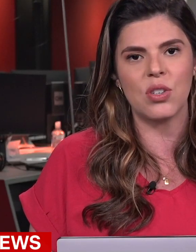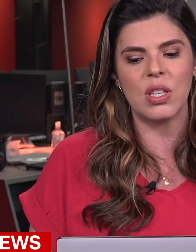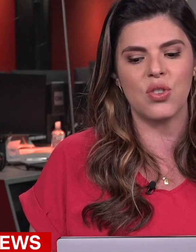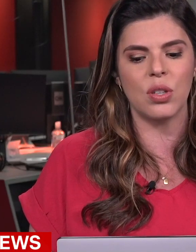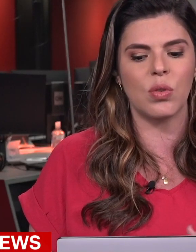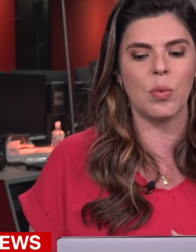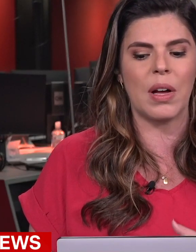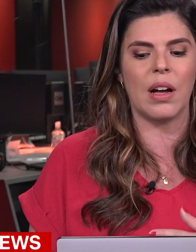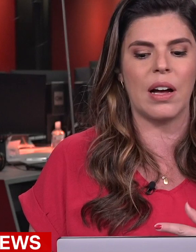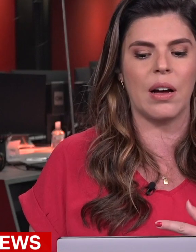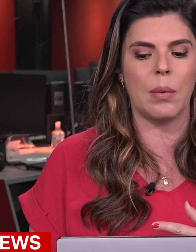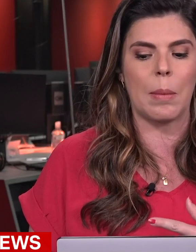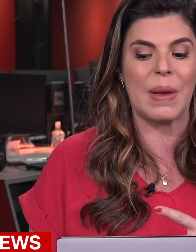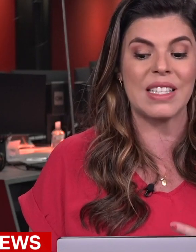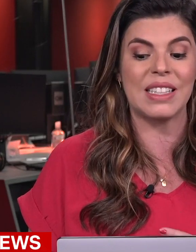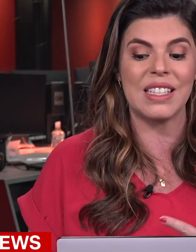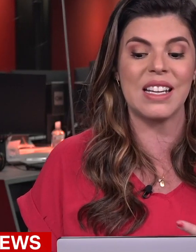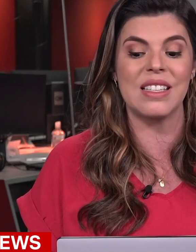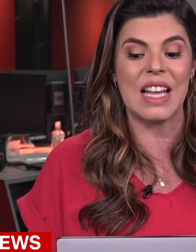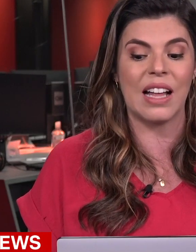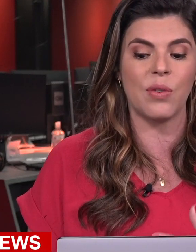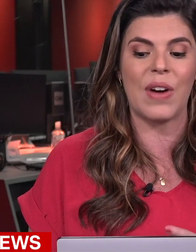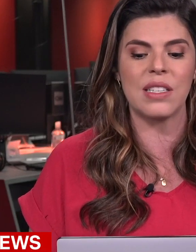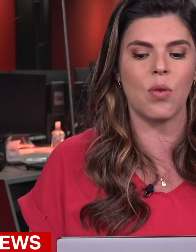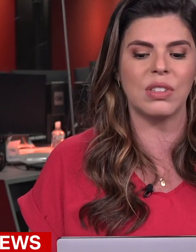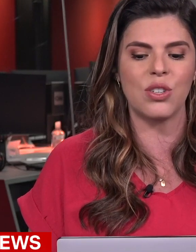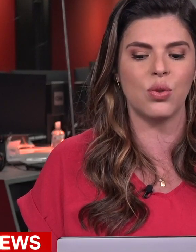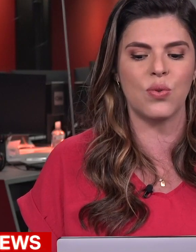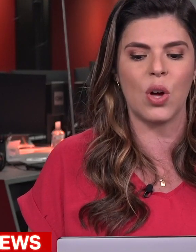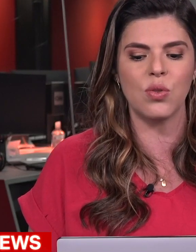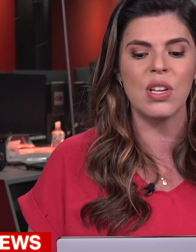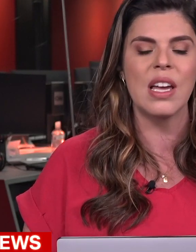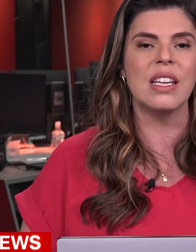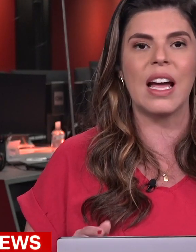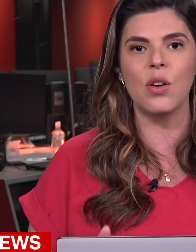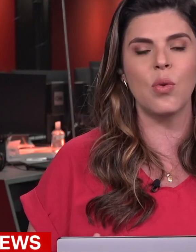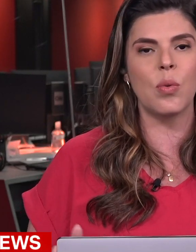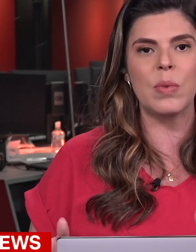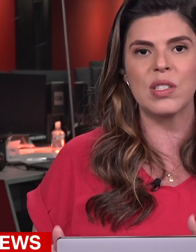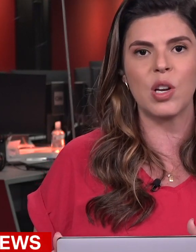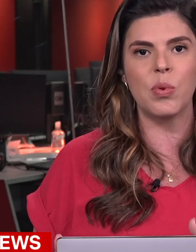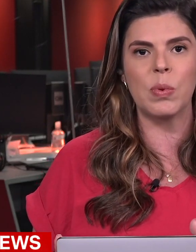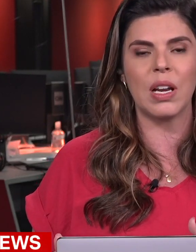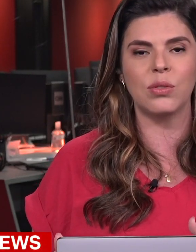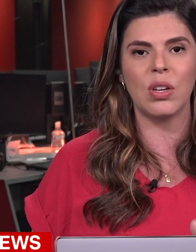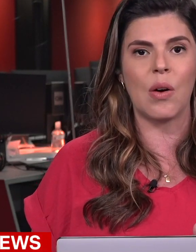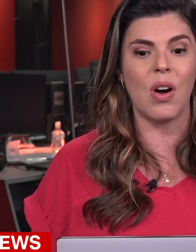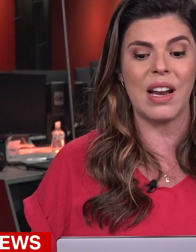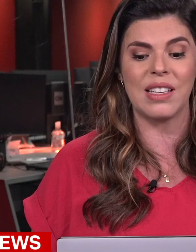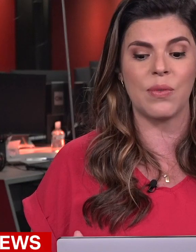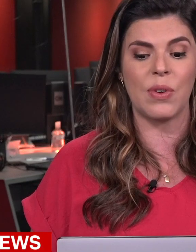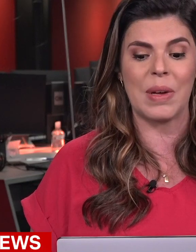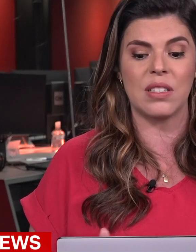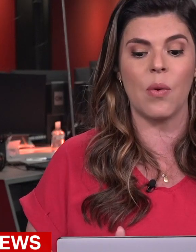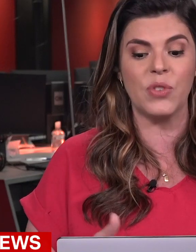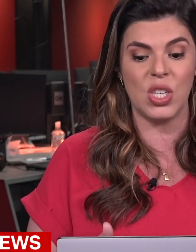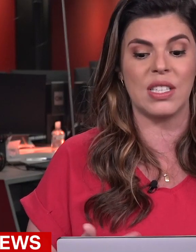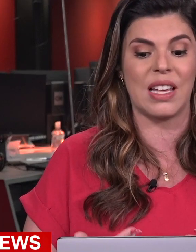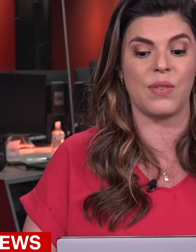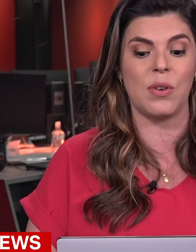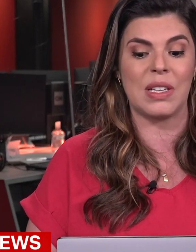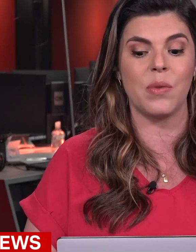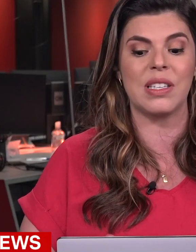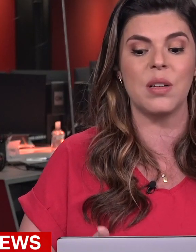referência ao fato do presidente ter dito que uma empresa terceirizada faz a contagem dos votos E aí o Ministério Público eleitoral olha essa